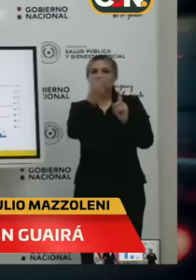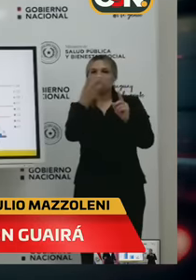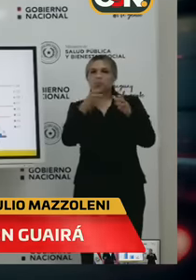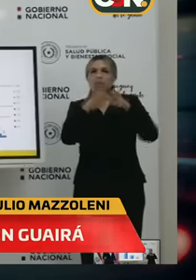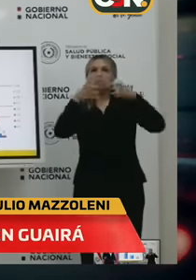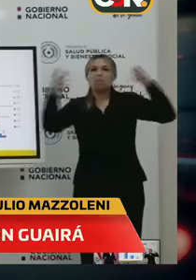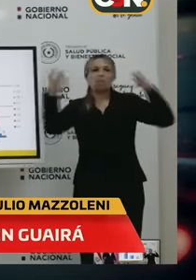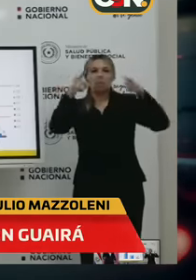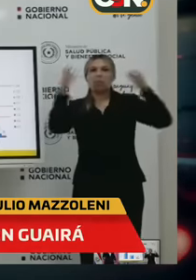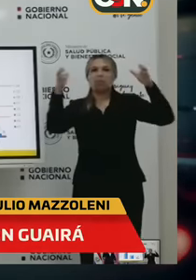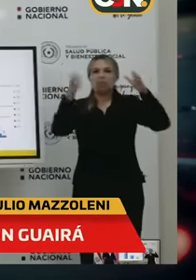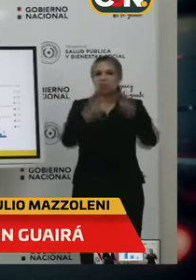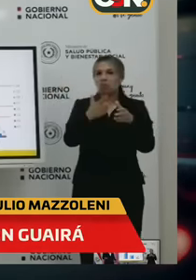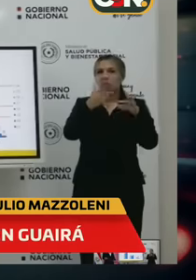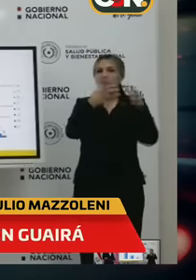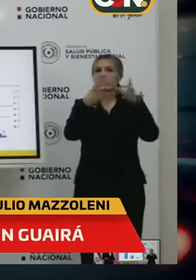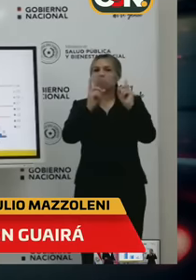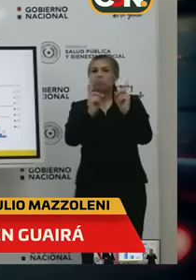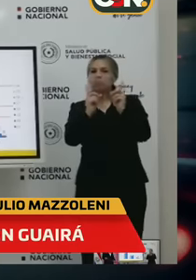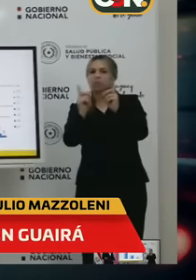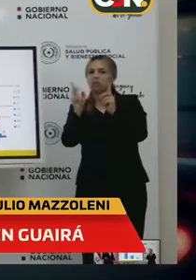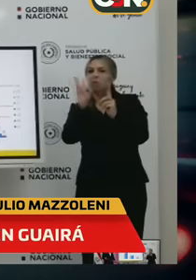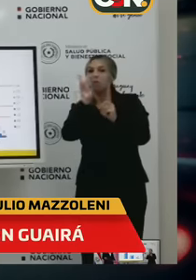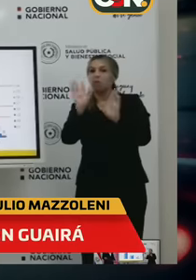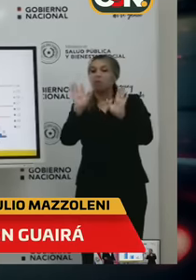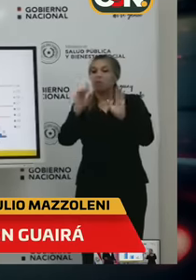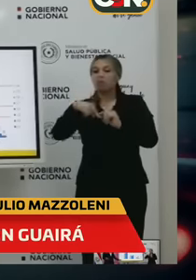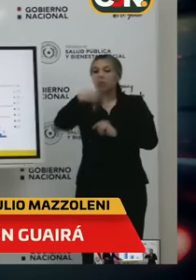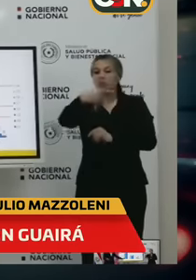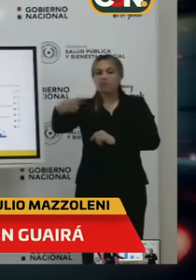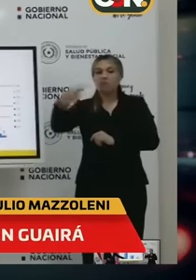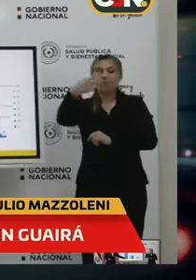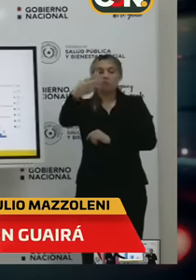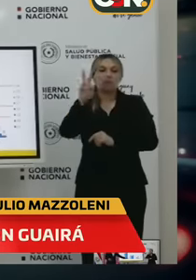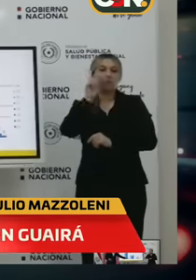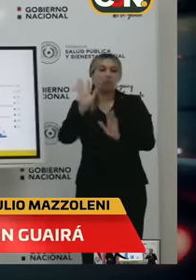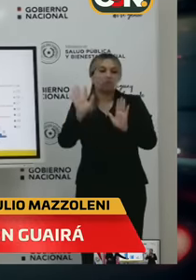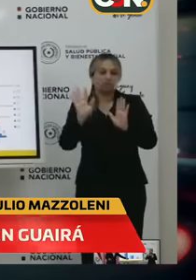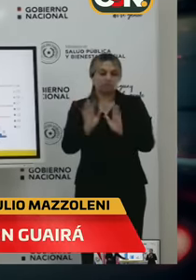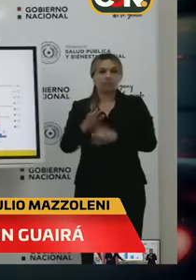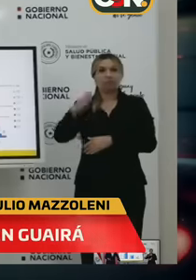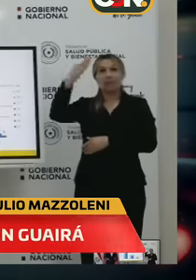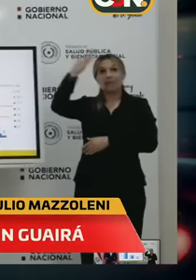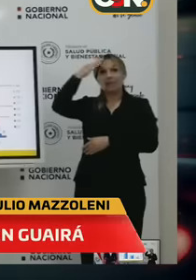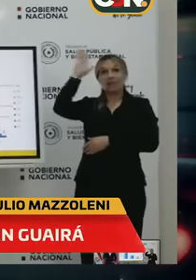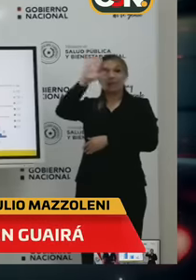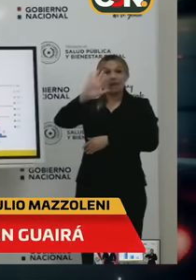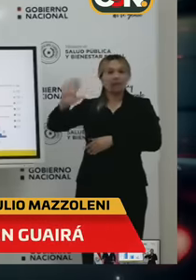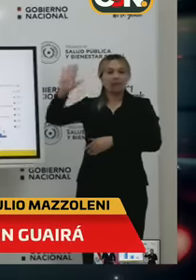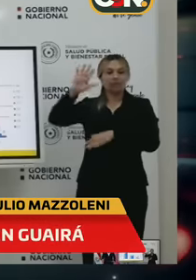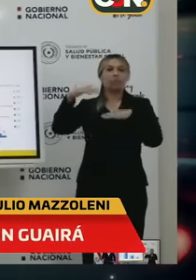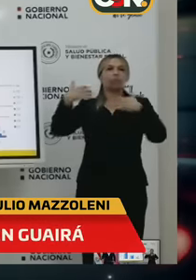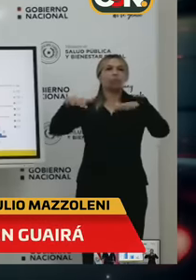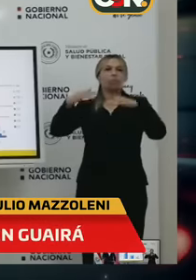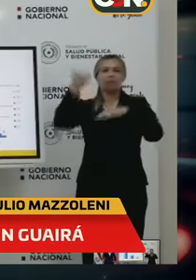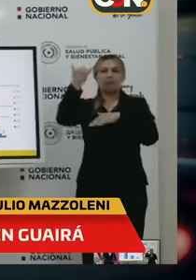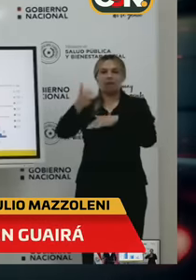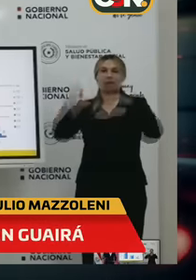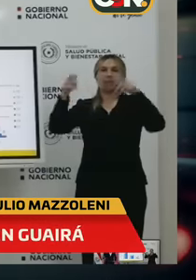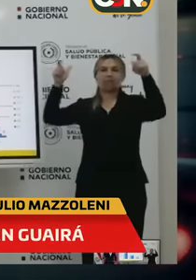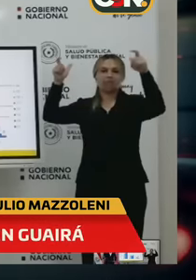todavía cómo se comporta ese patrón en las próximas semanas. Y Alto Paraná sí vemos un franco